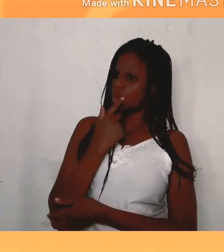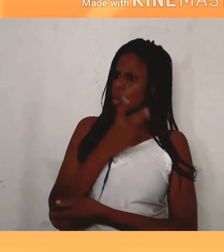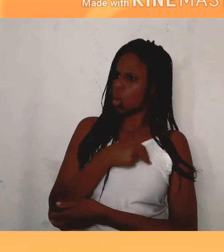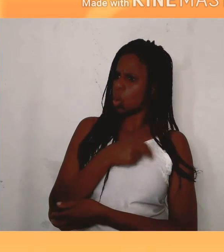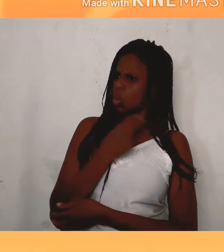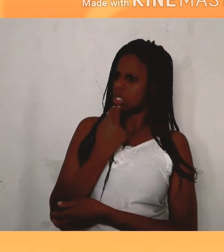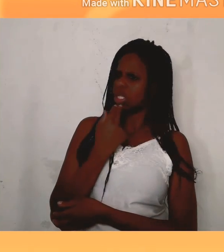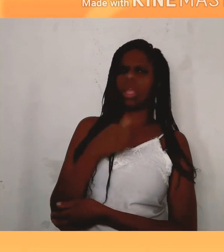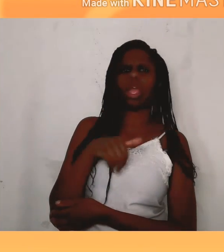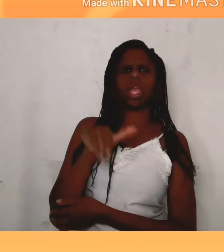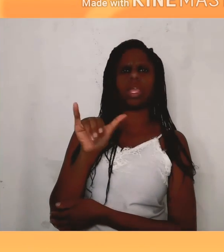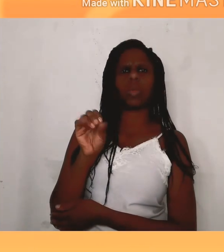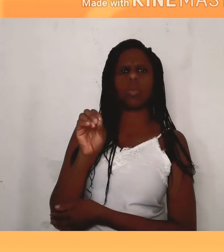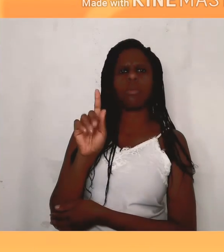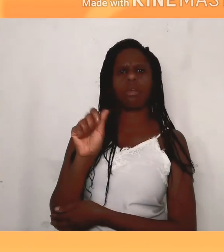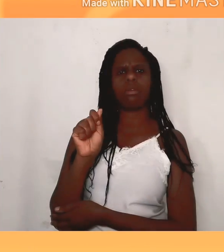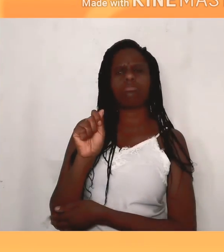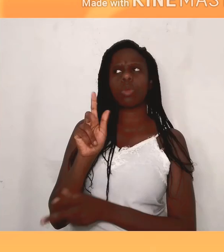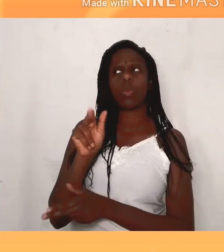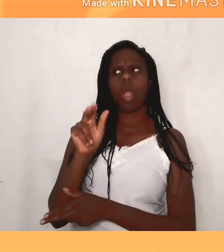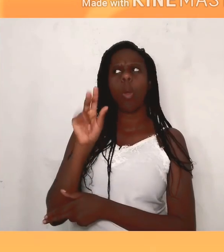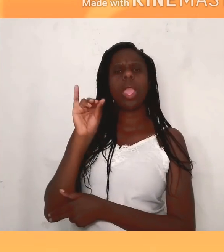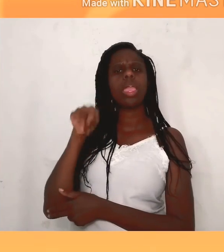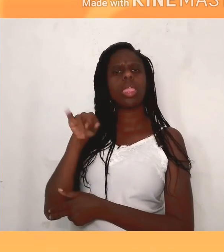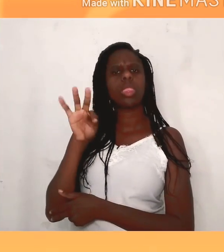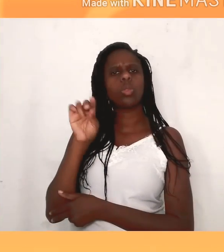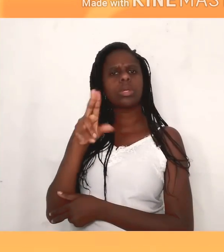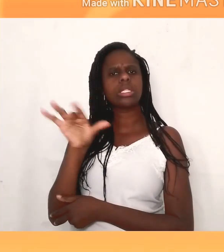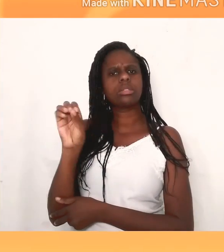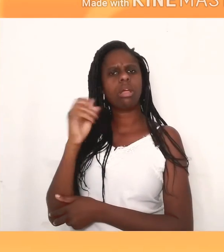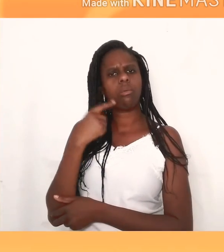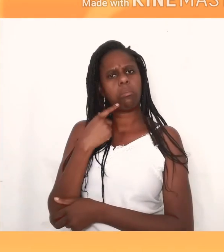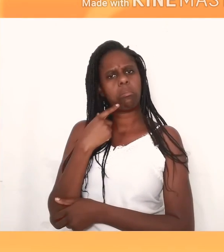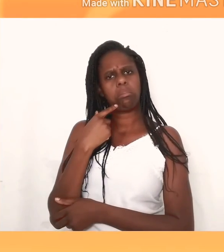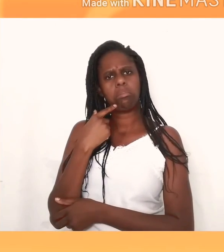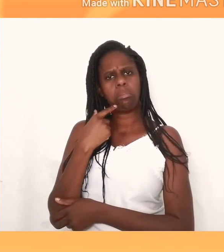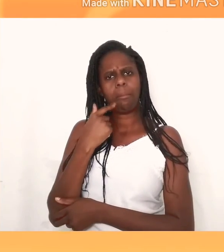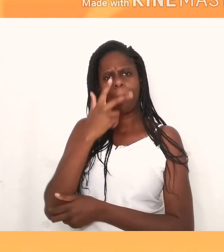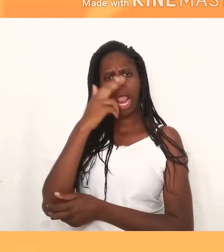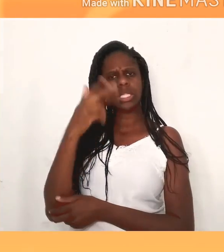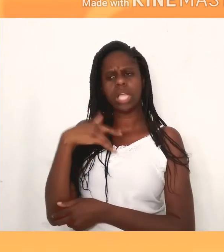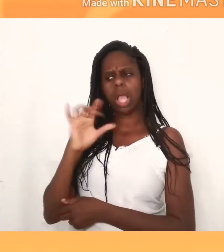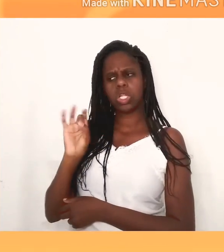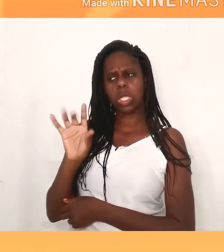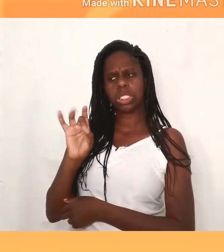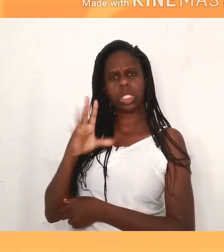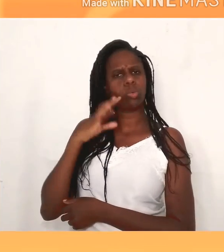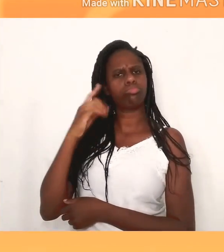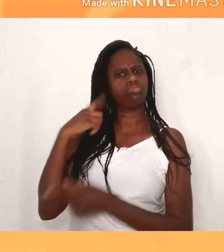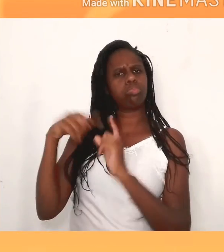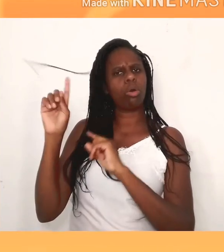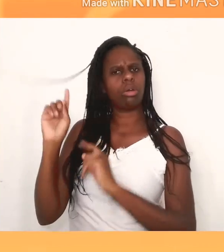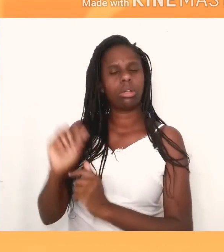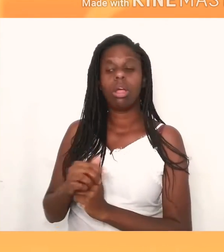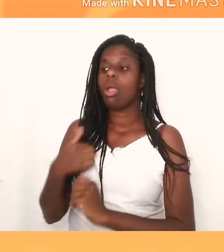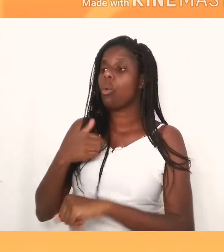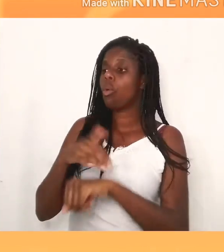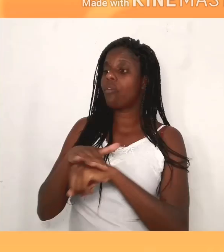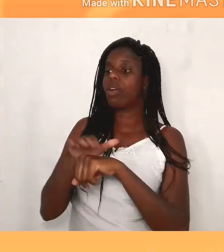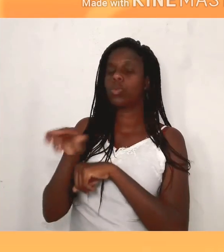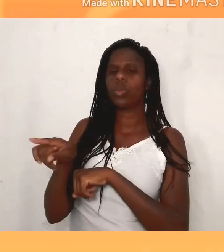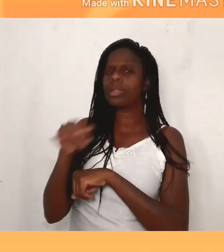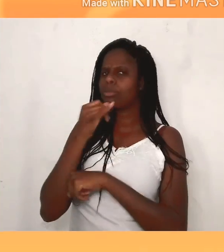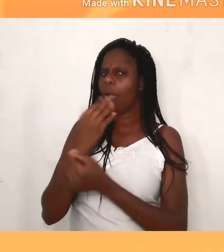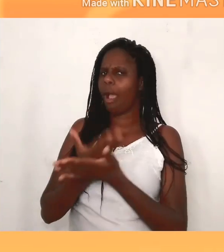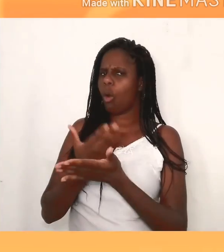Falei, poxa vida, o yoga realmente é uma coisa muito intuitiva. Sempre converso com ele se ele teve dúvidas, né? Alguma coisa durante a